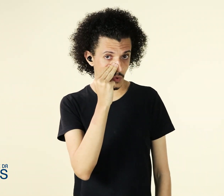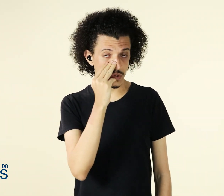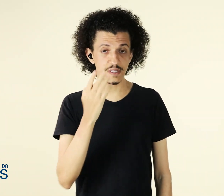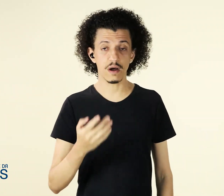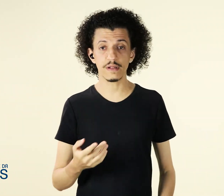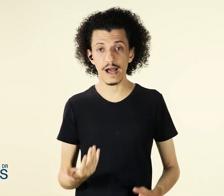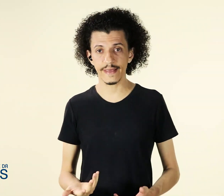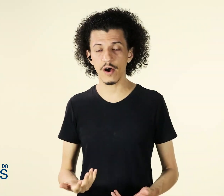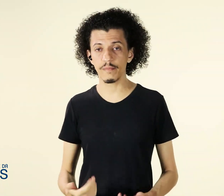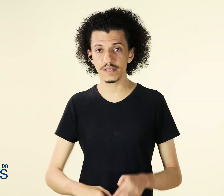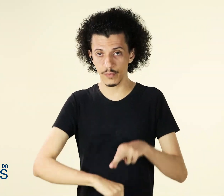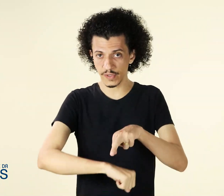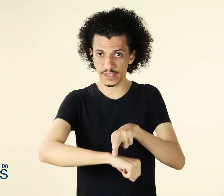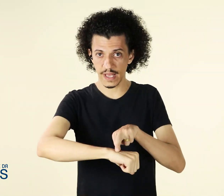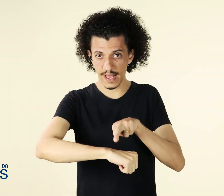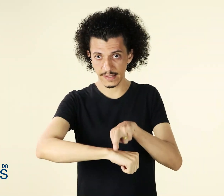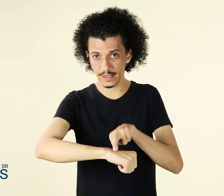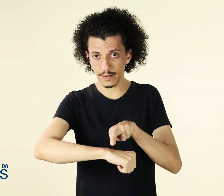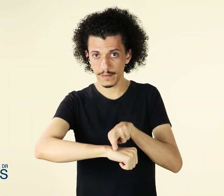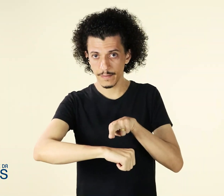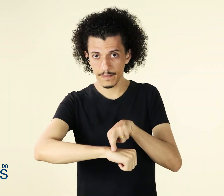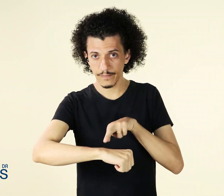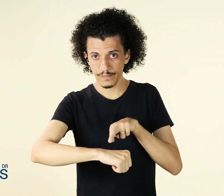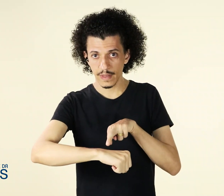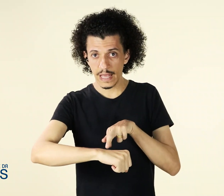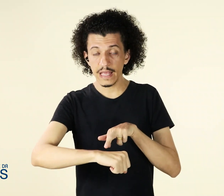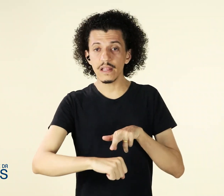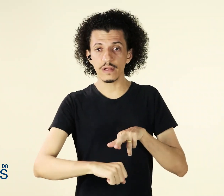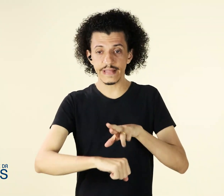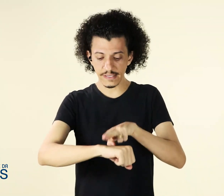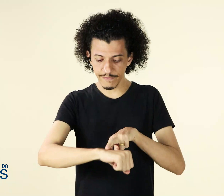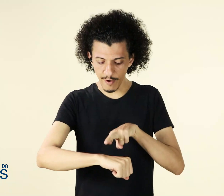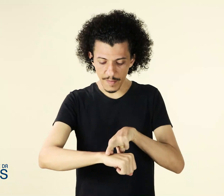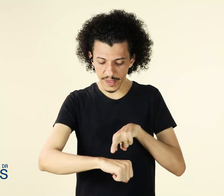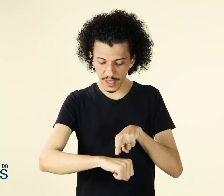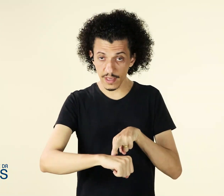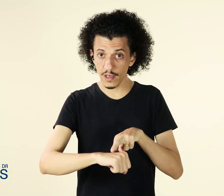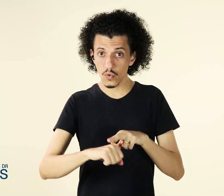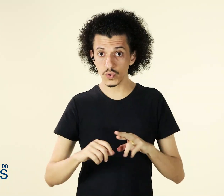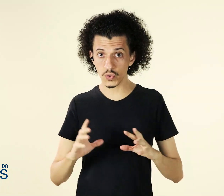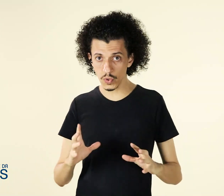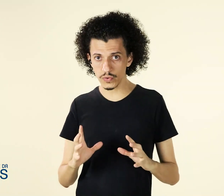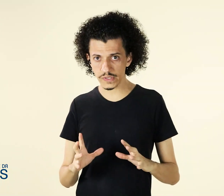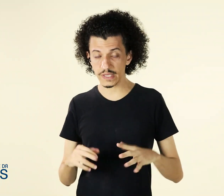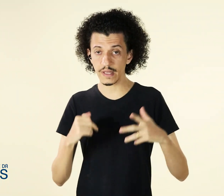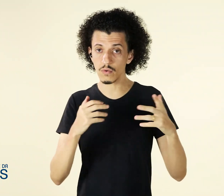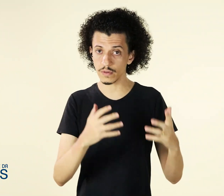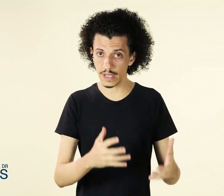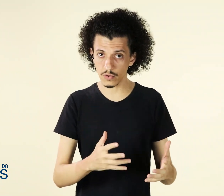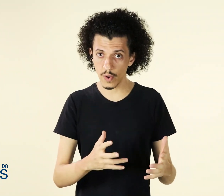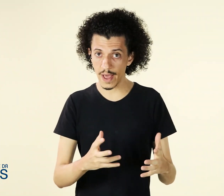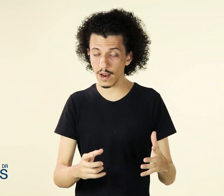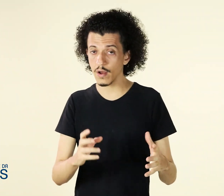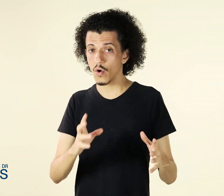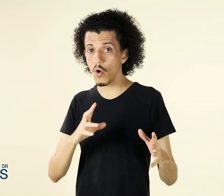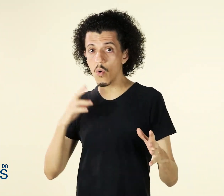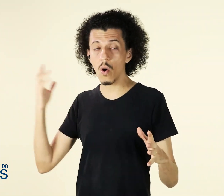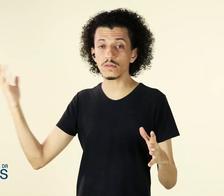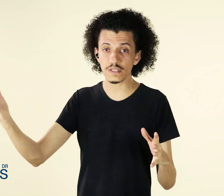O sinal da Raquel, minha esposa, é assim. E dessa forma aqui, os surdos que têm contato com ela, ou outras